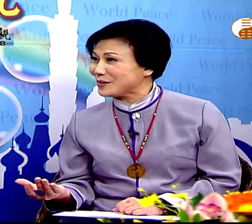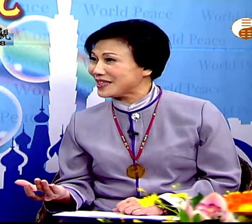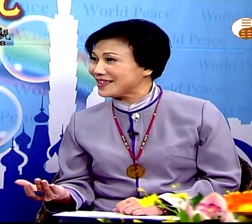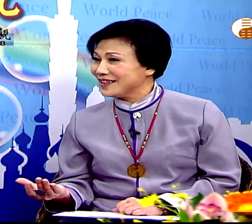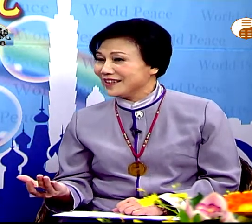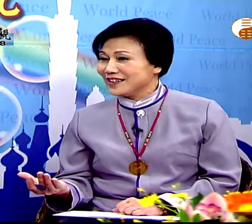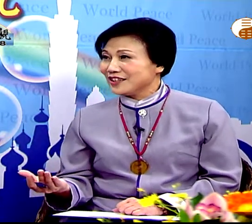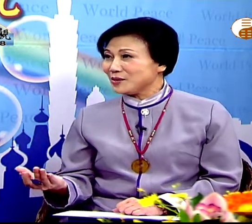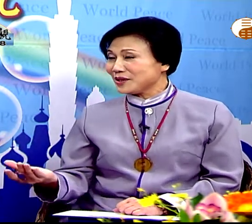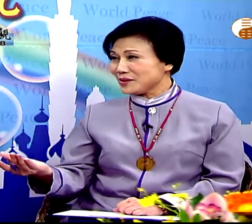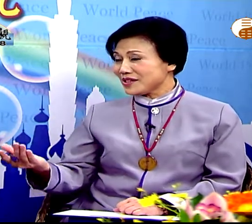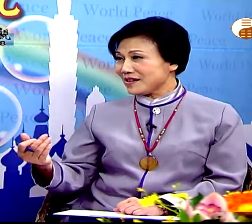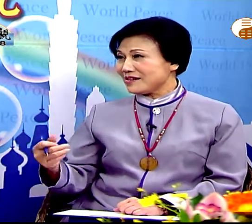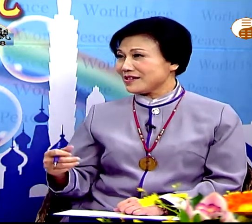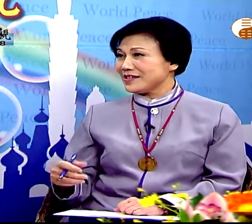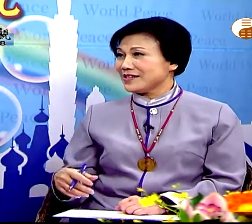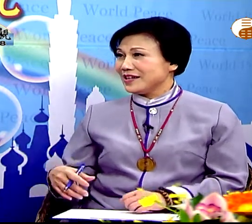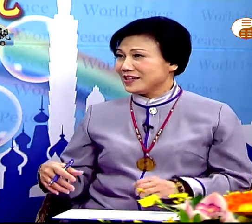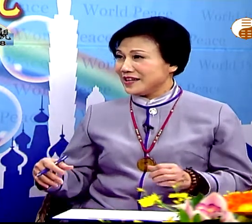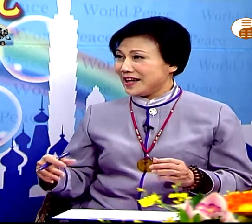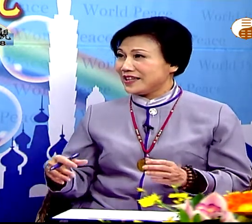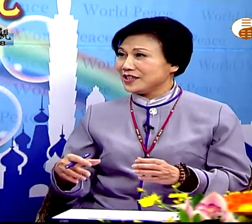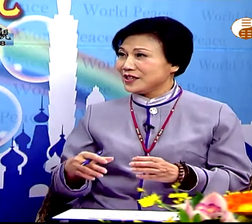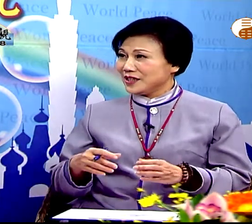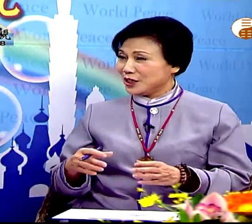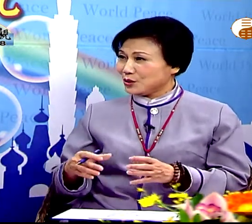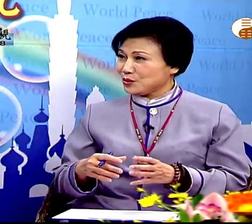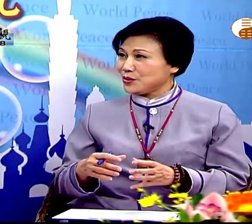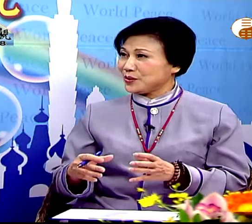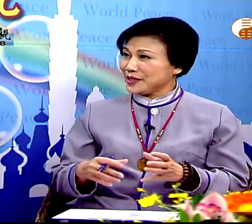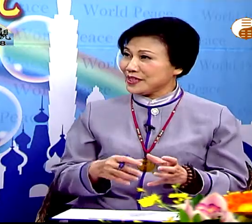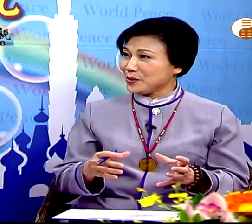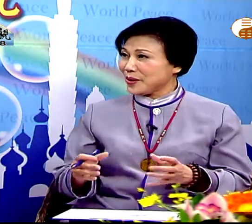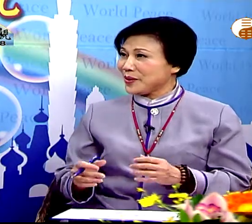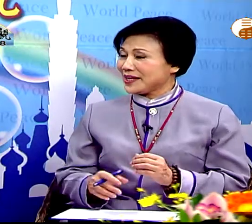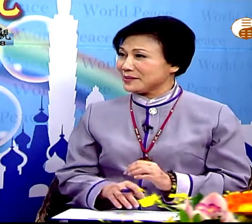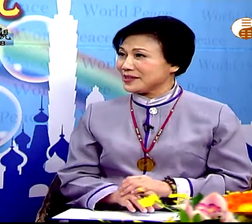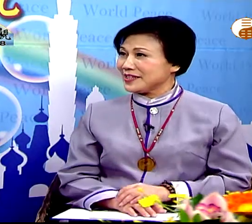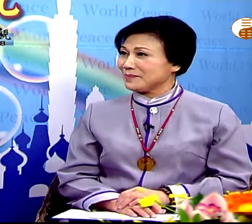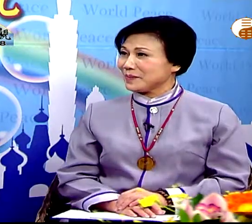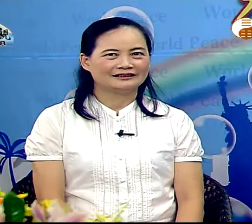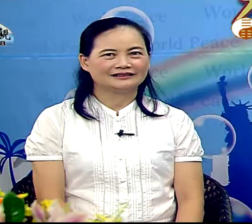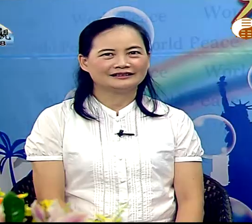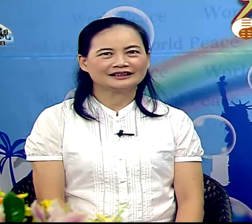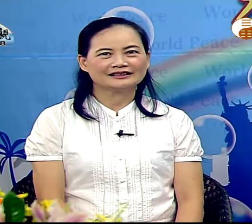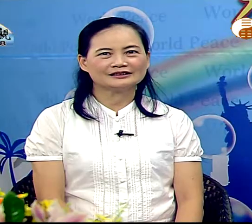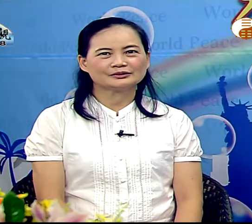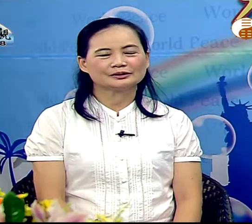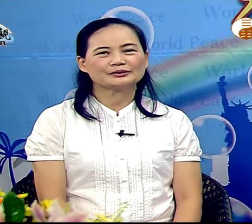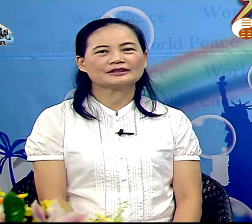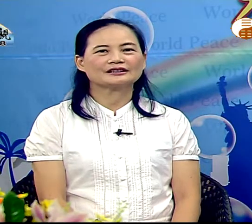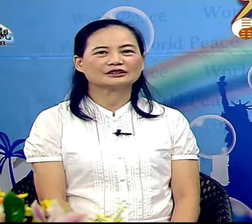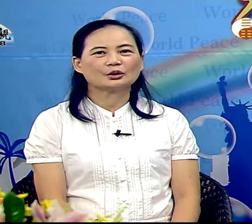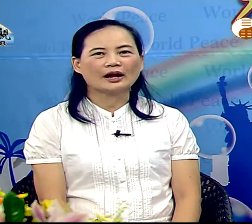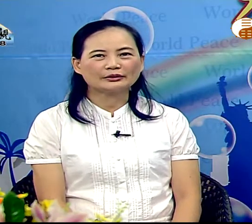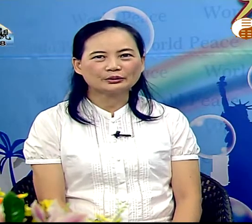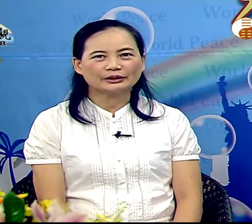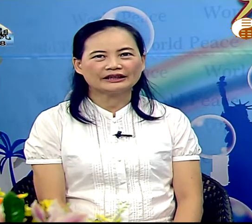籍，听说都是施老师你来做一些规划，是不是？ 应该是说学校的团队一